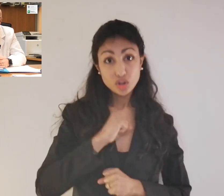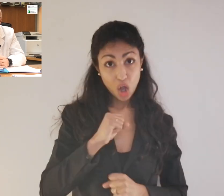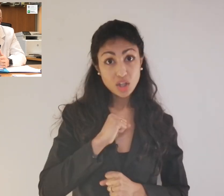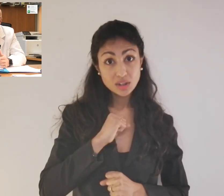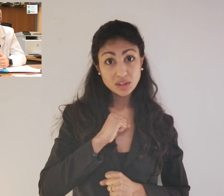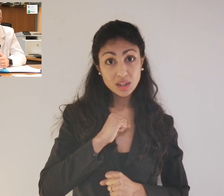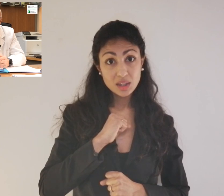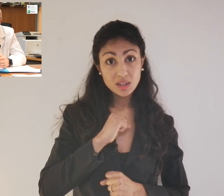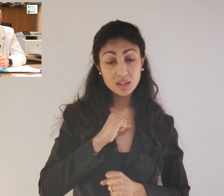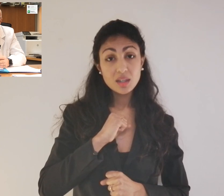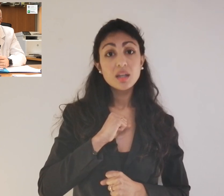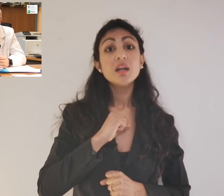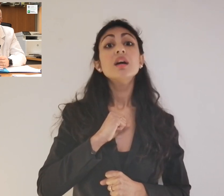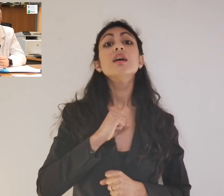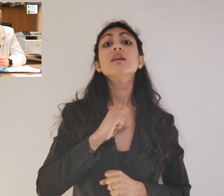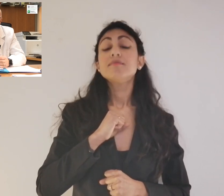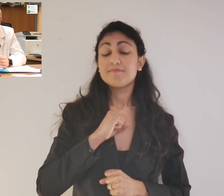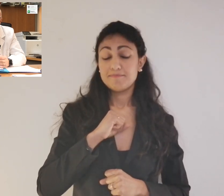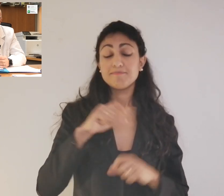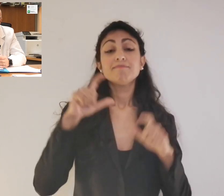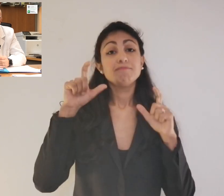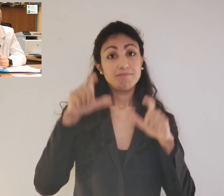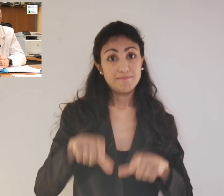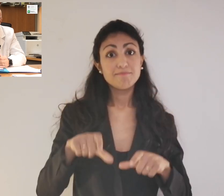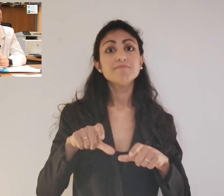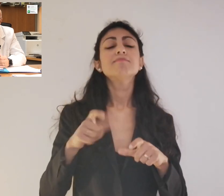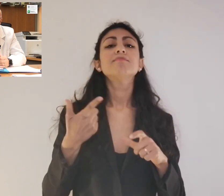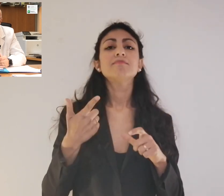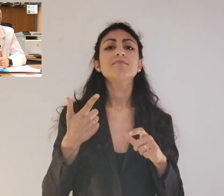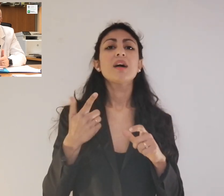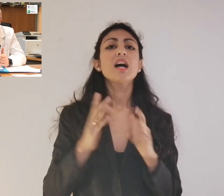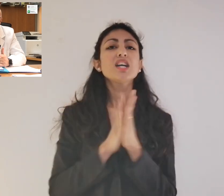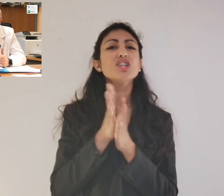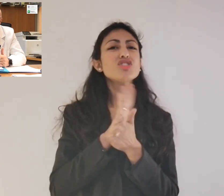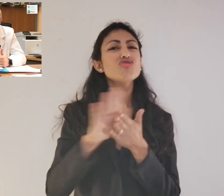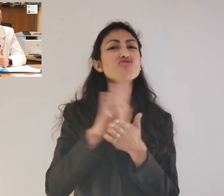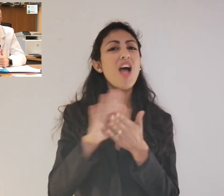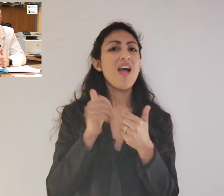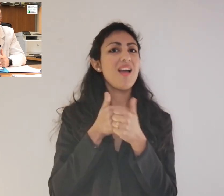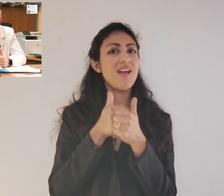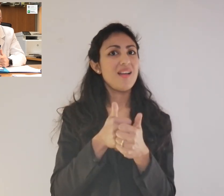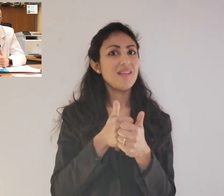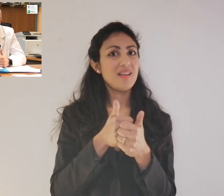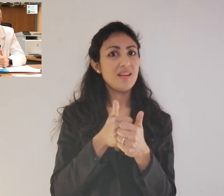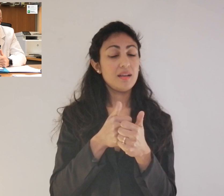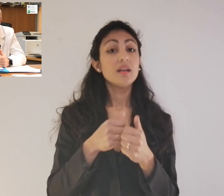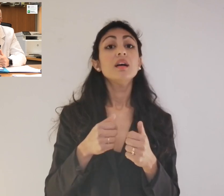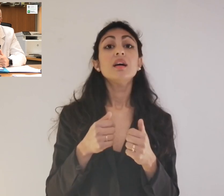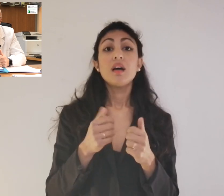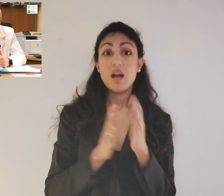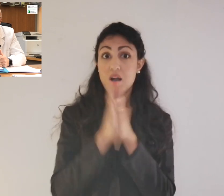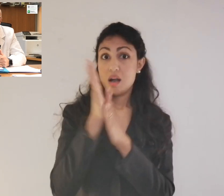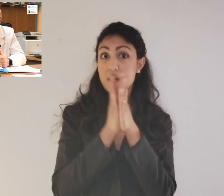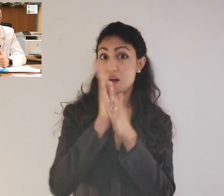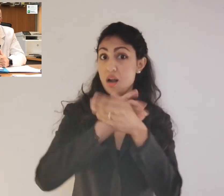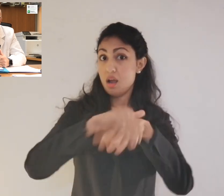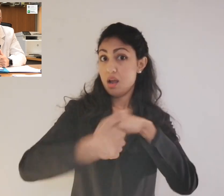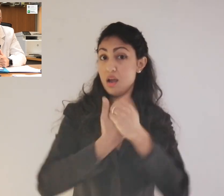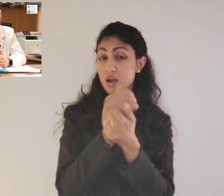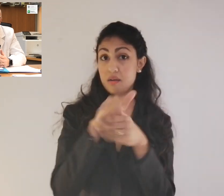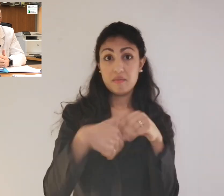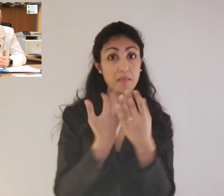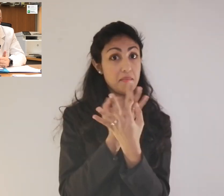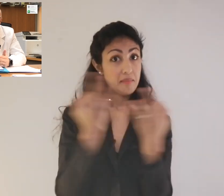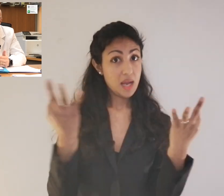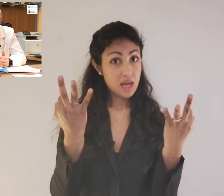quindi vanno rafforzate tutte le misure di igiene, lavaggio delle mani, uso della mascherina chirurgica quando